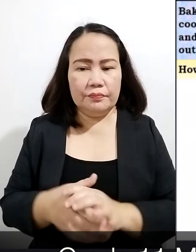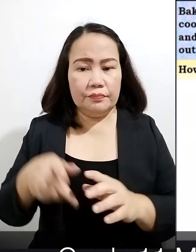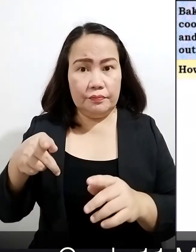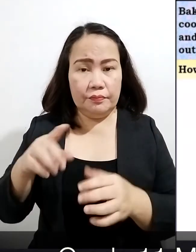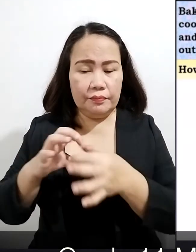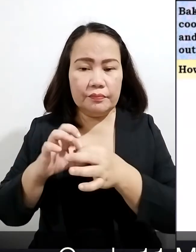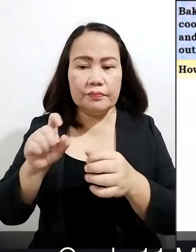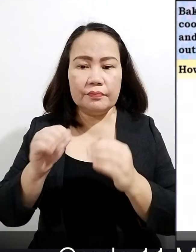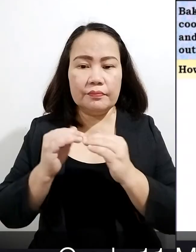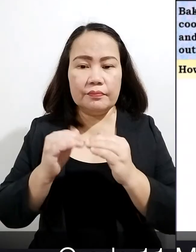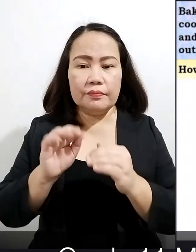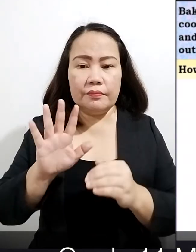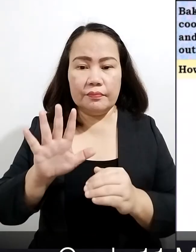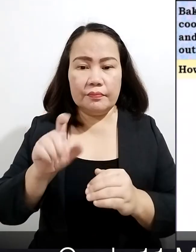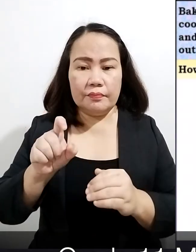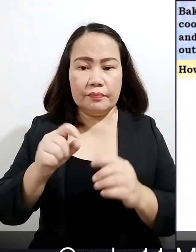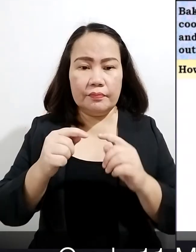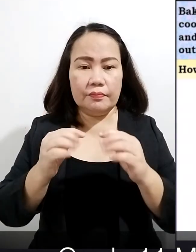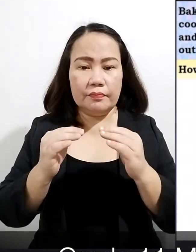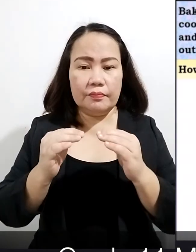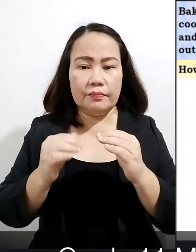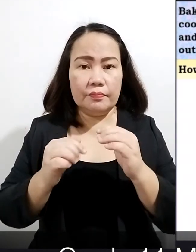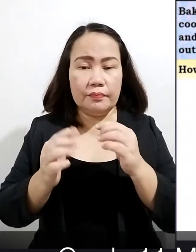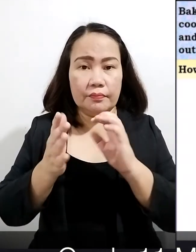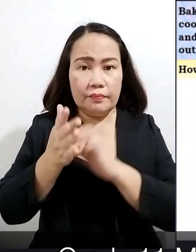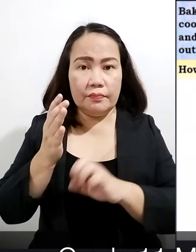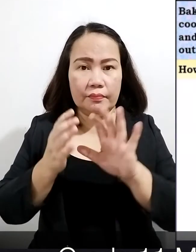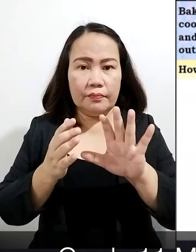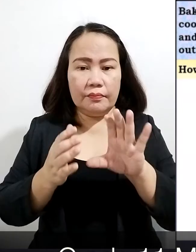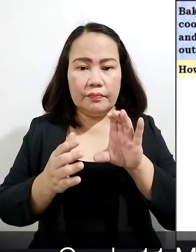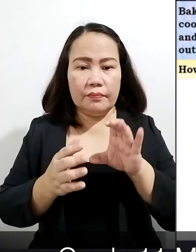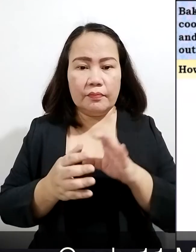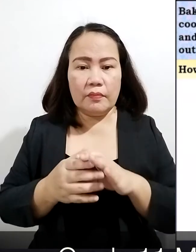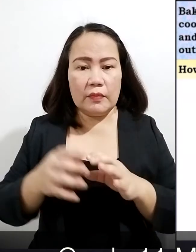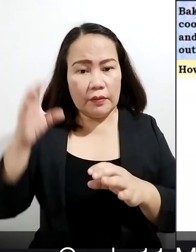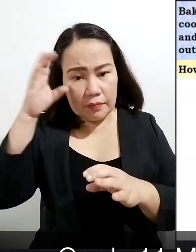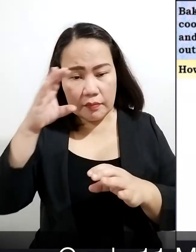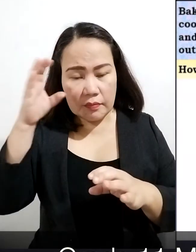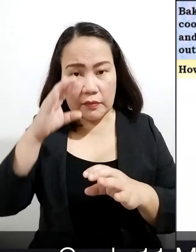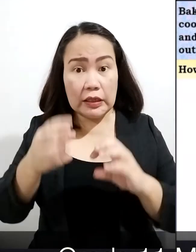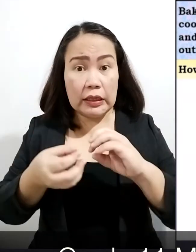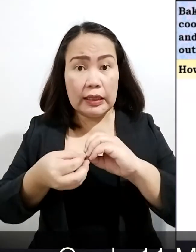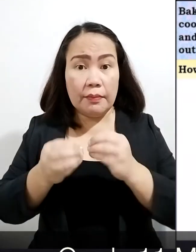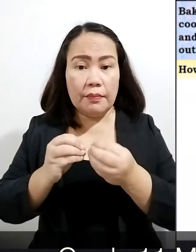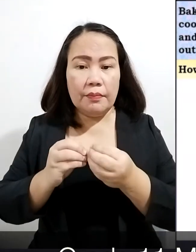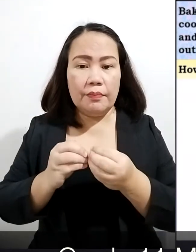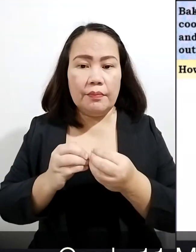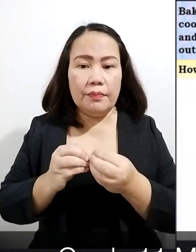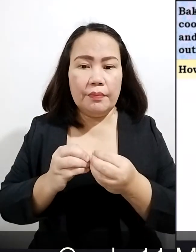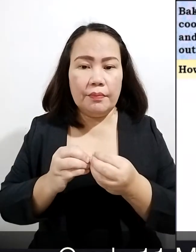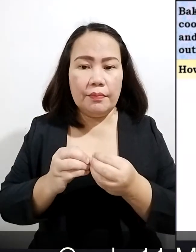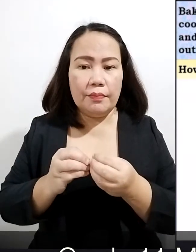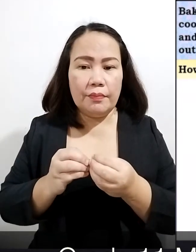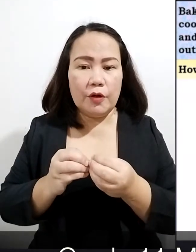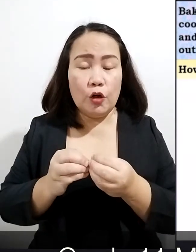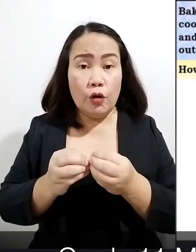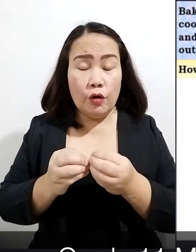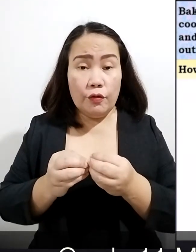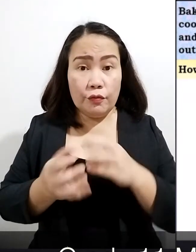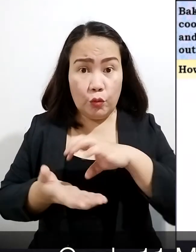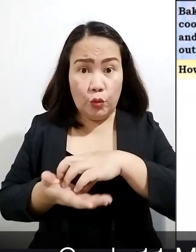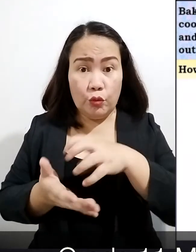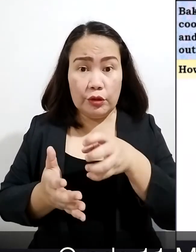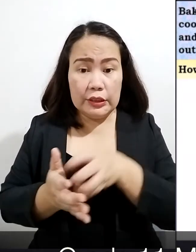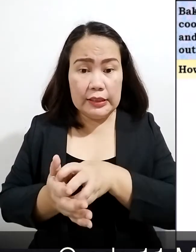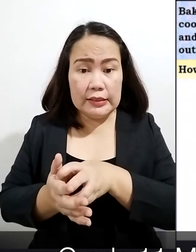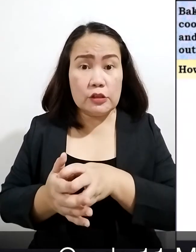minus 500. Ang hinahanap dito ay yung number of cookies na dapat nilang magawa at maibenta para ang profit or yung P of